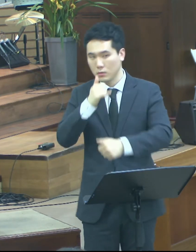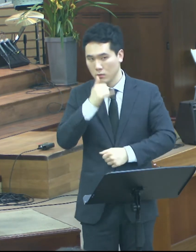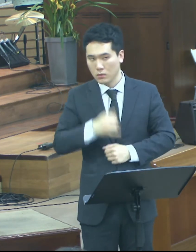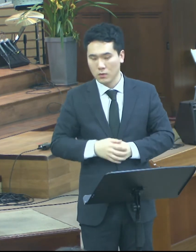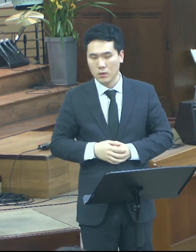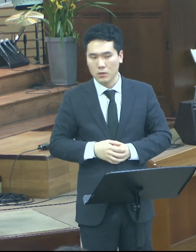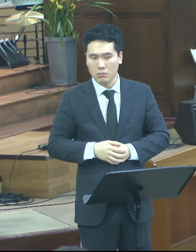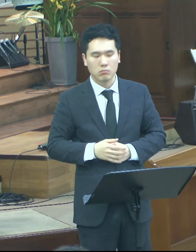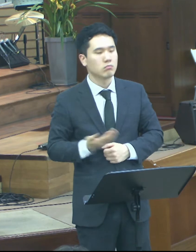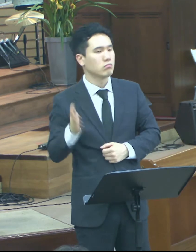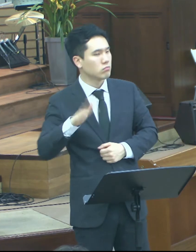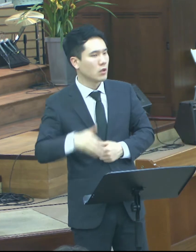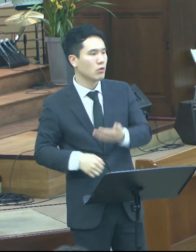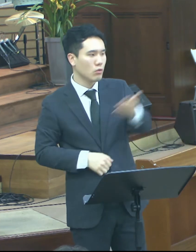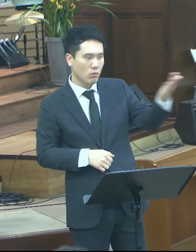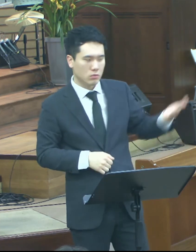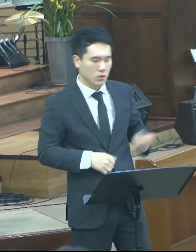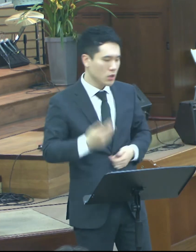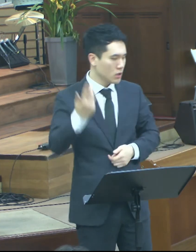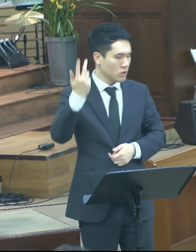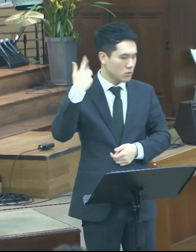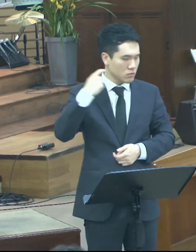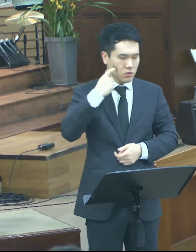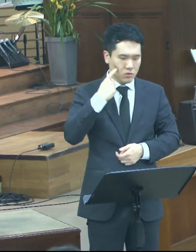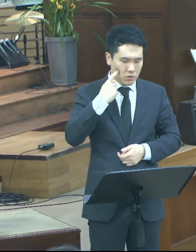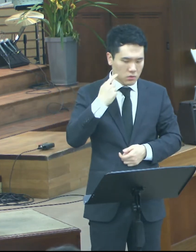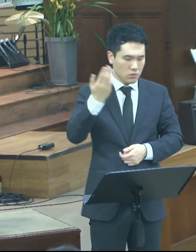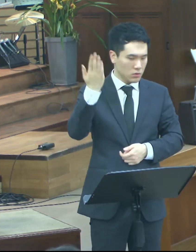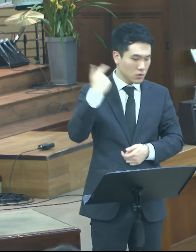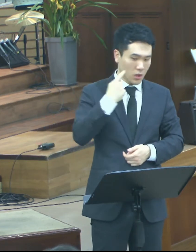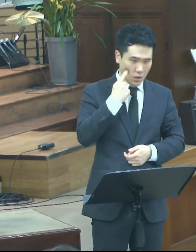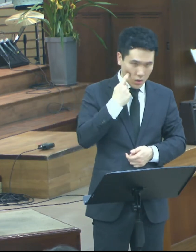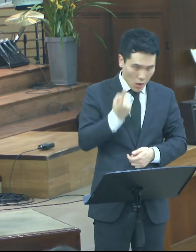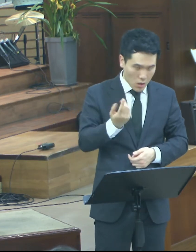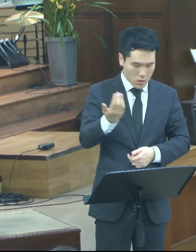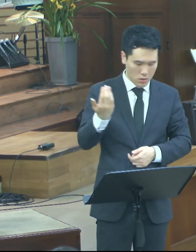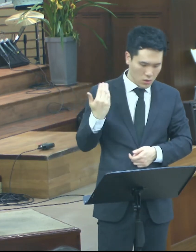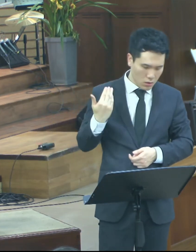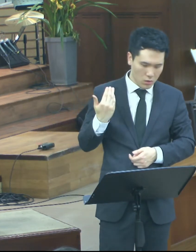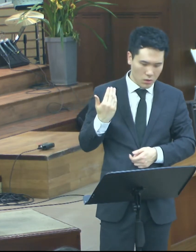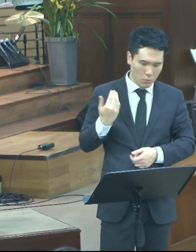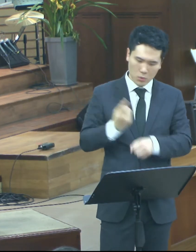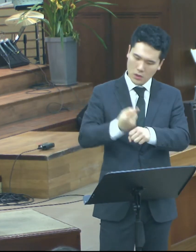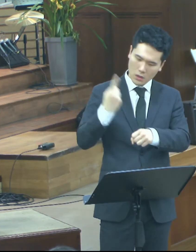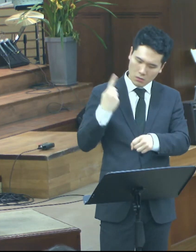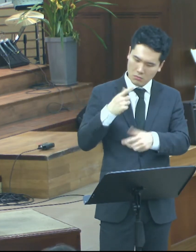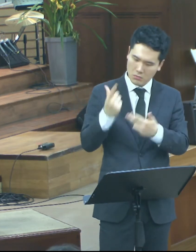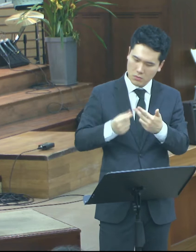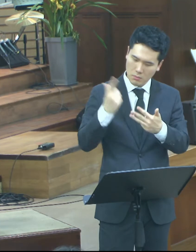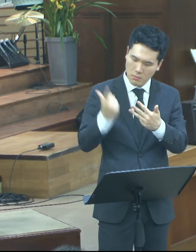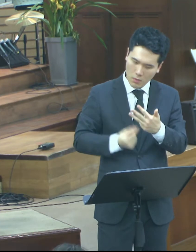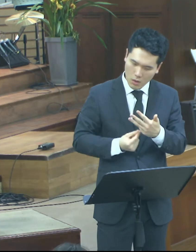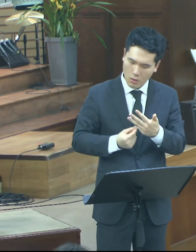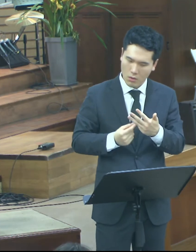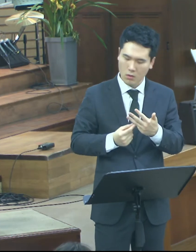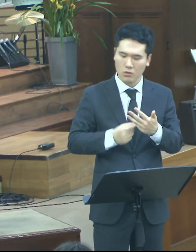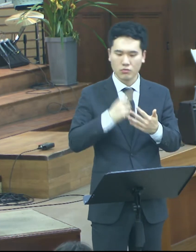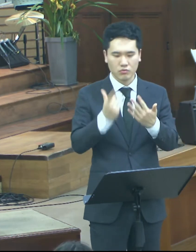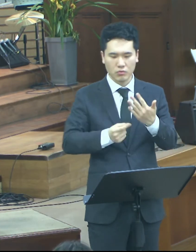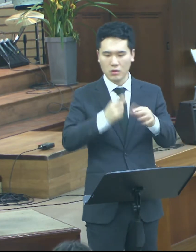지난달도 아무것도 쓰지 않고 지지난달도 안 썼고 작년 7월, 8월로 9월, 10월로 전부 다